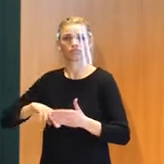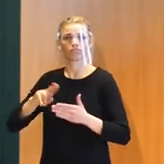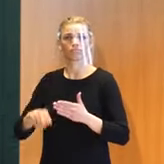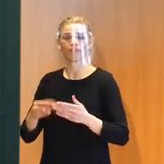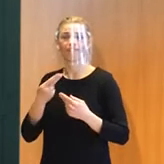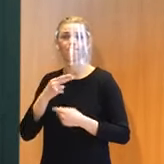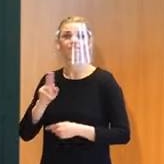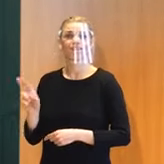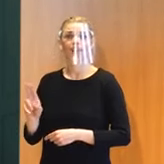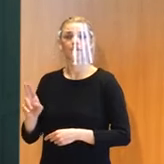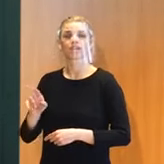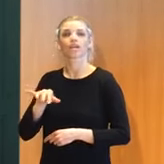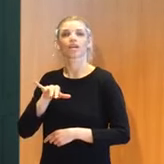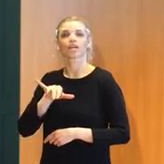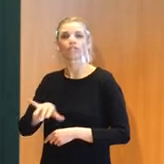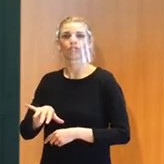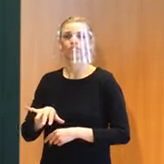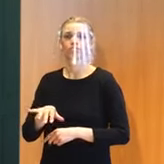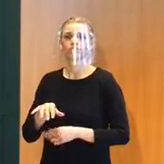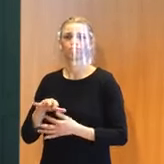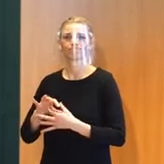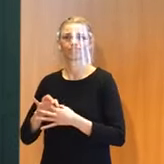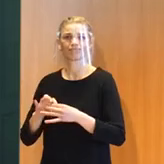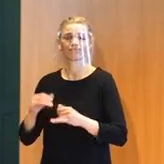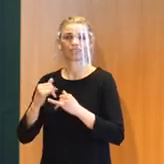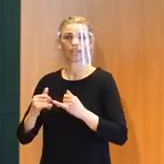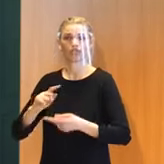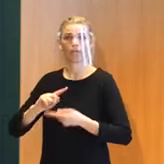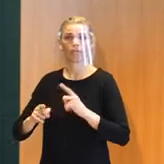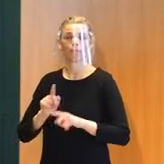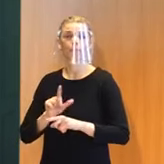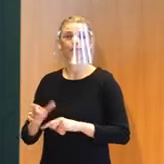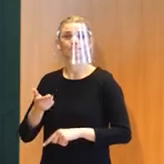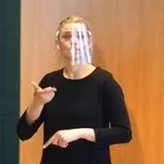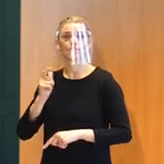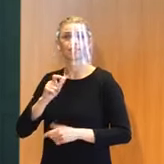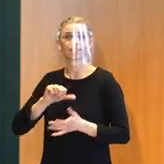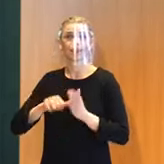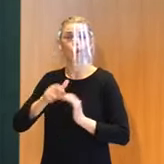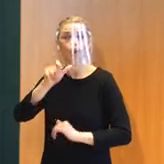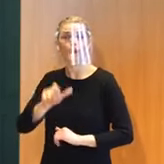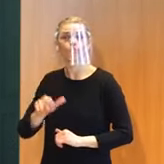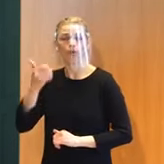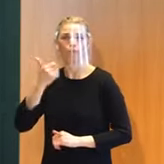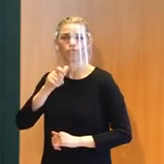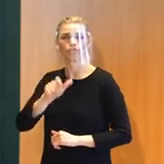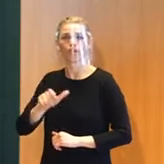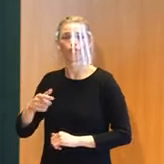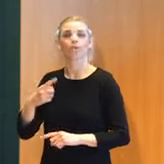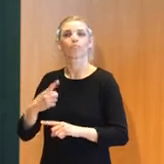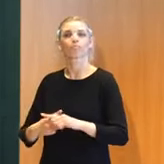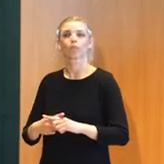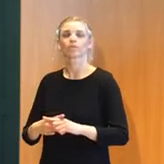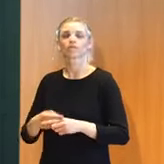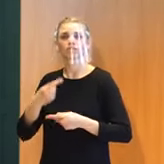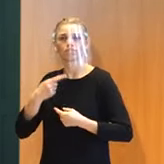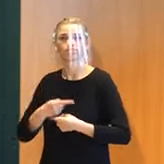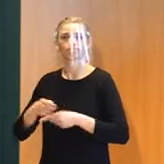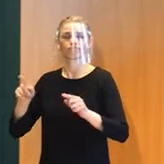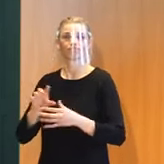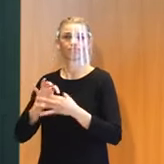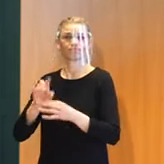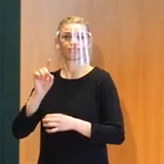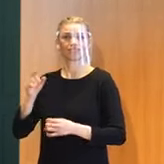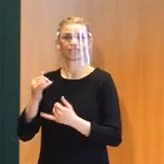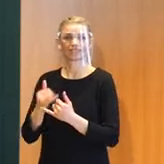zaviazali robiť zahraničnú politiku pre slovenských občanov, hovoriť spoločným a jedným jazykom v zahraničí na prospech